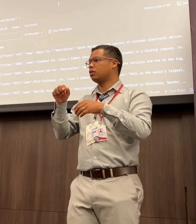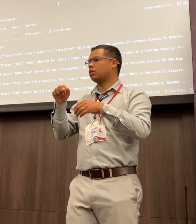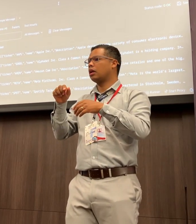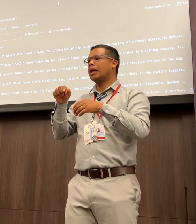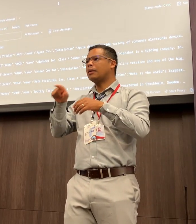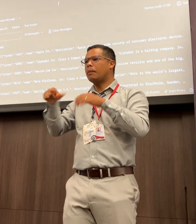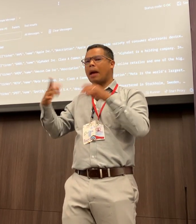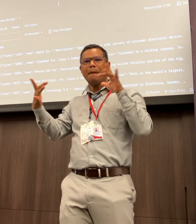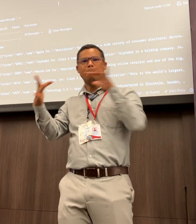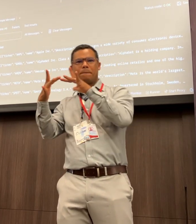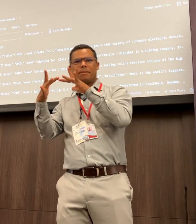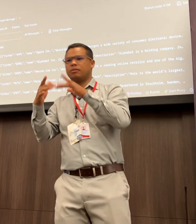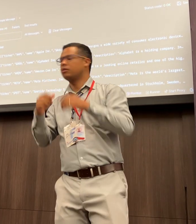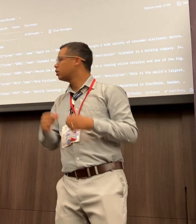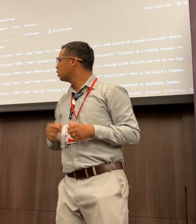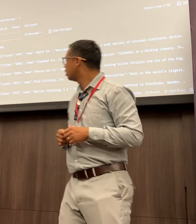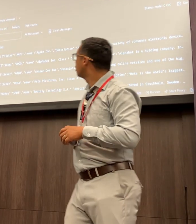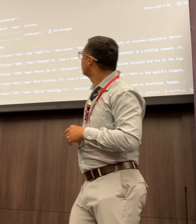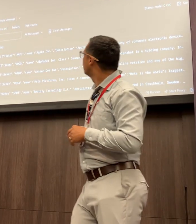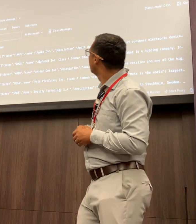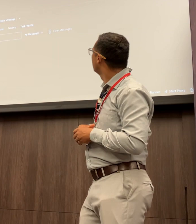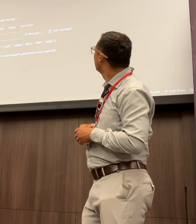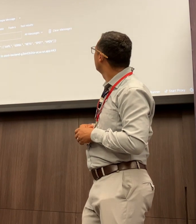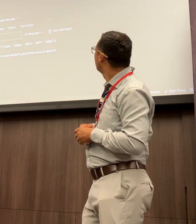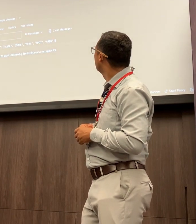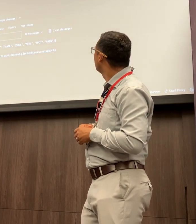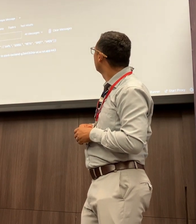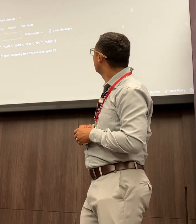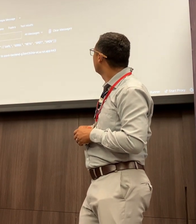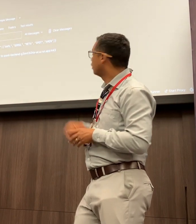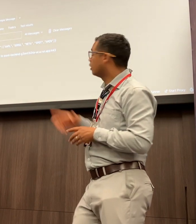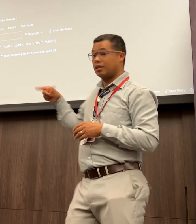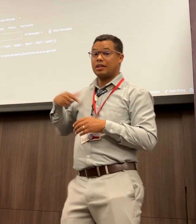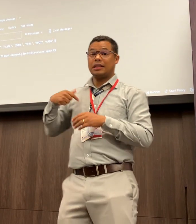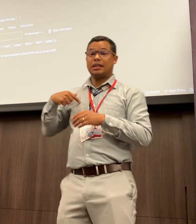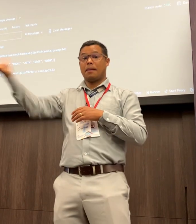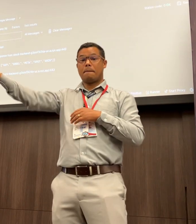APIs. Entonces acá, si invocamos el servicio,